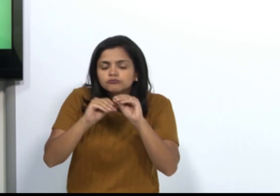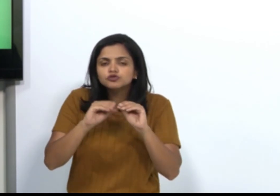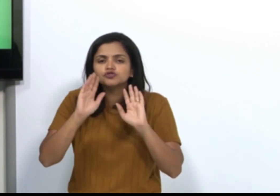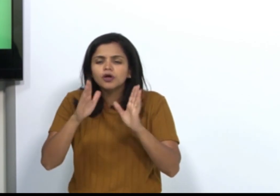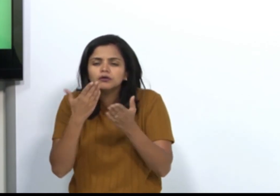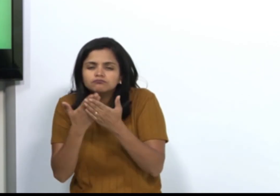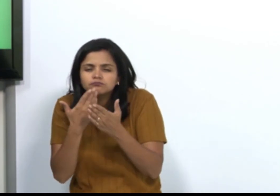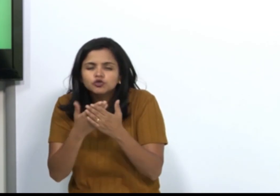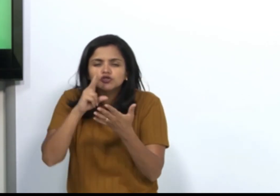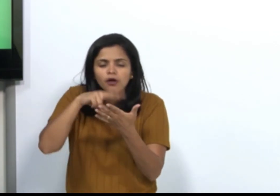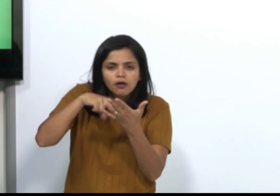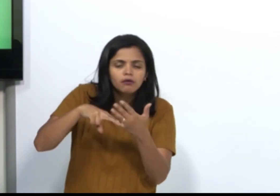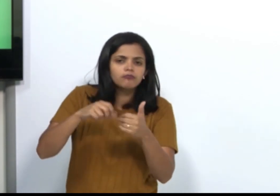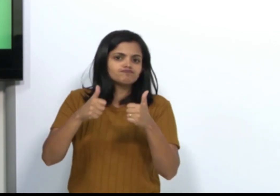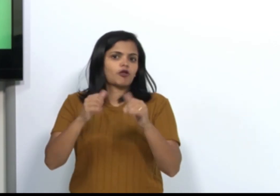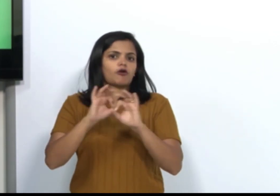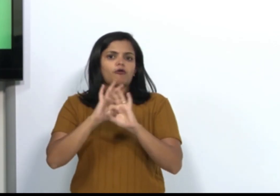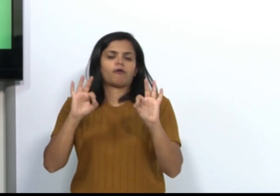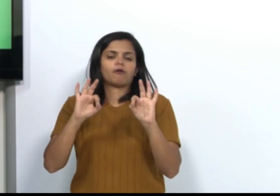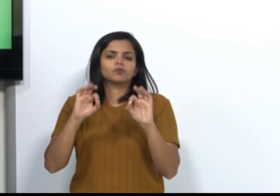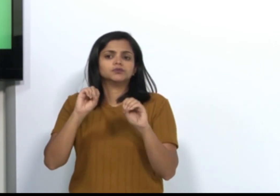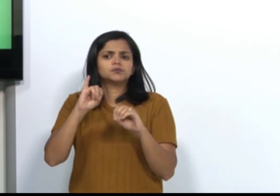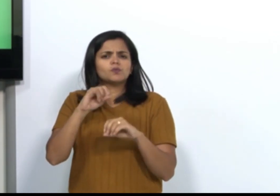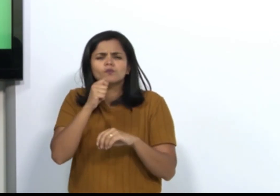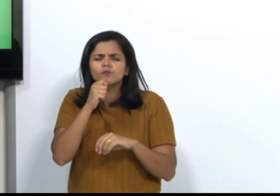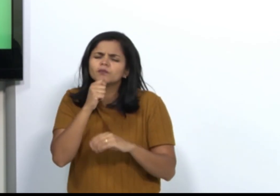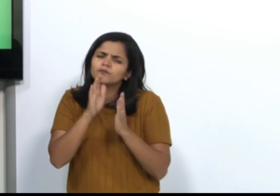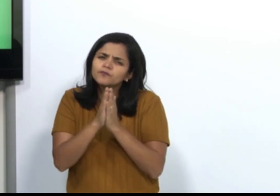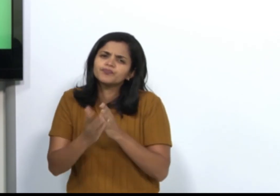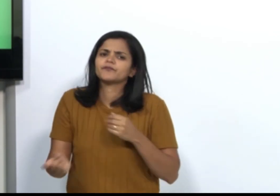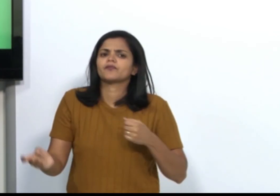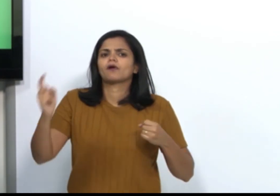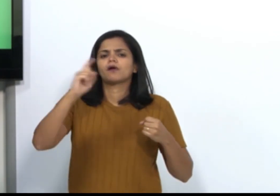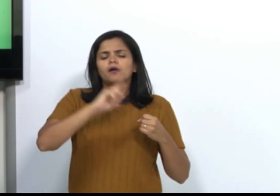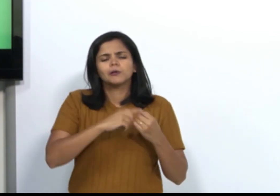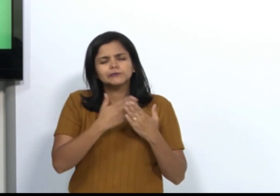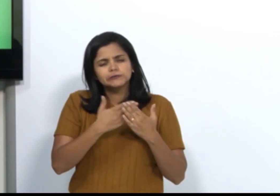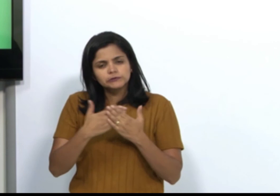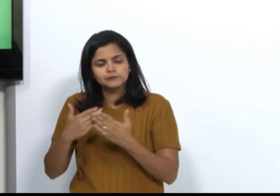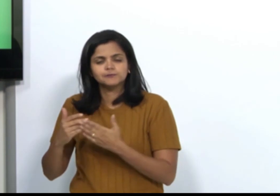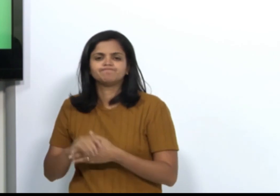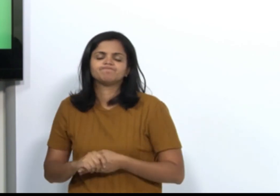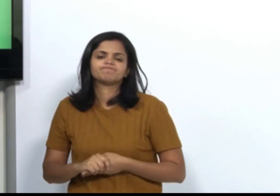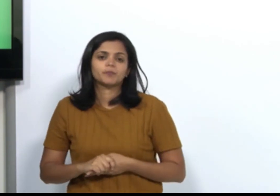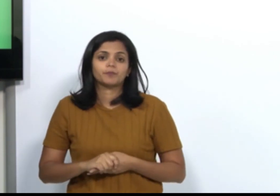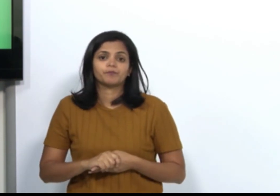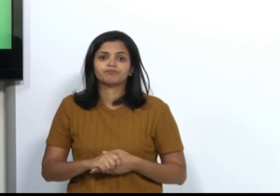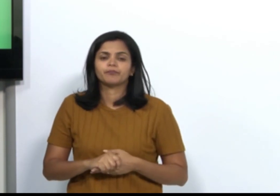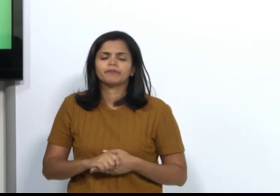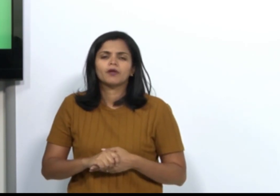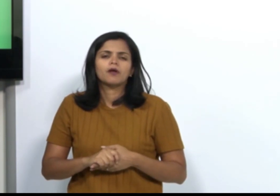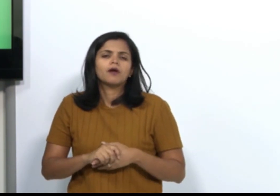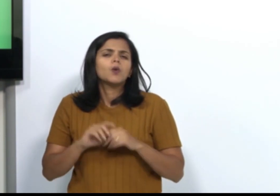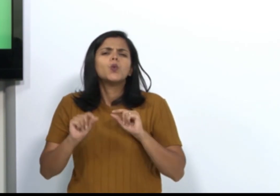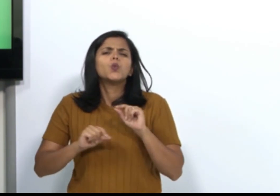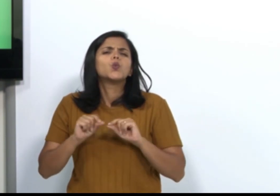de verdade. Esse sistema ele é ótimo para a transcrição. Peço que vocês, por favor, voltem e